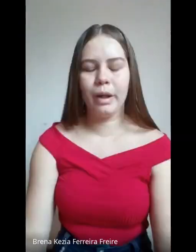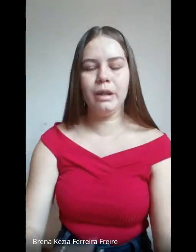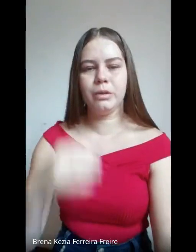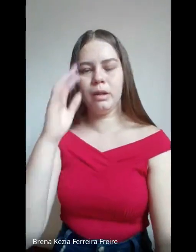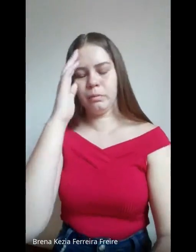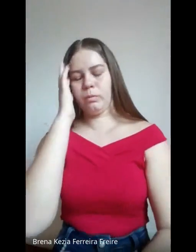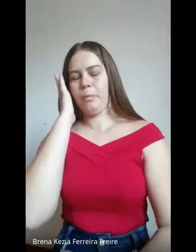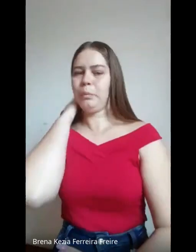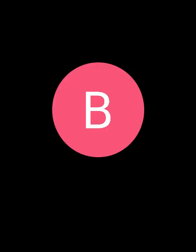Duda?